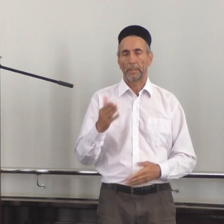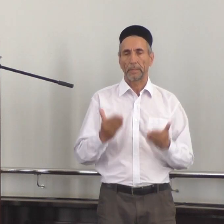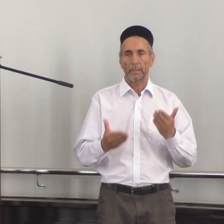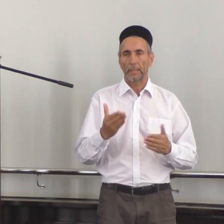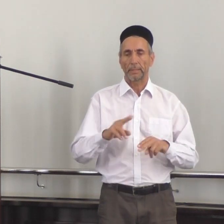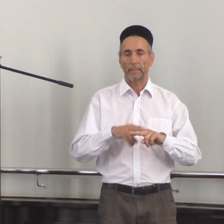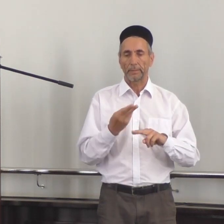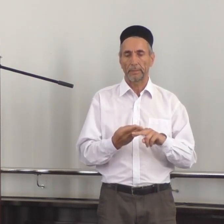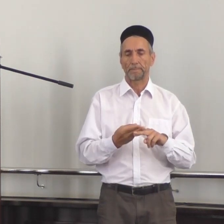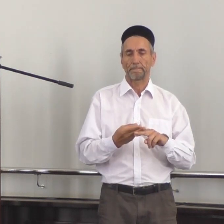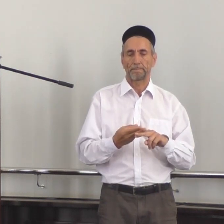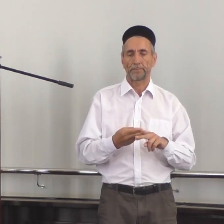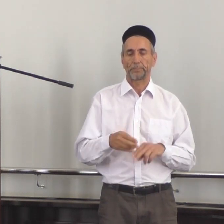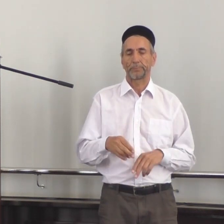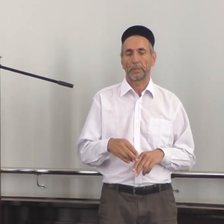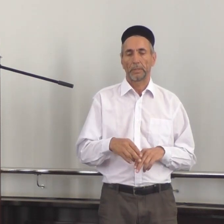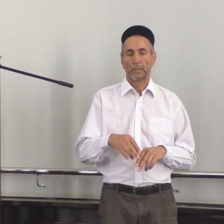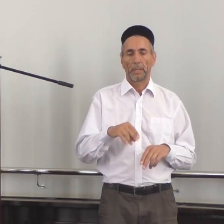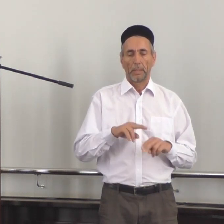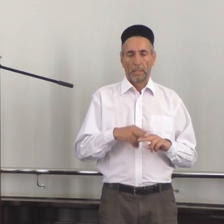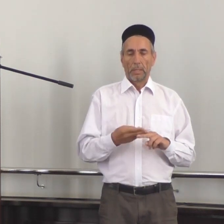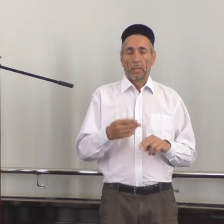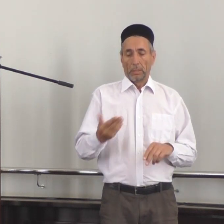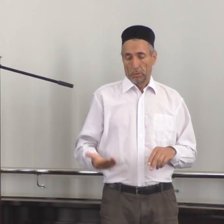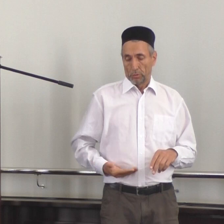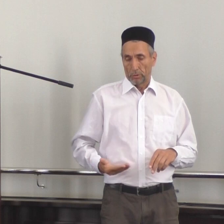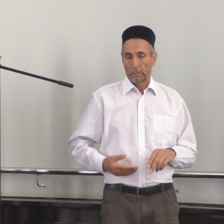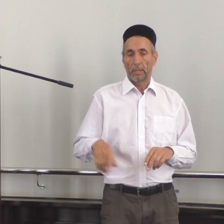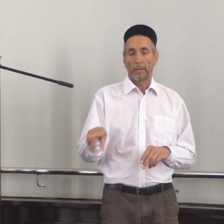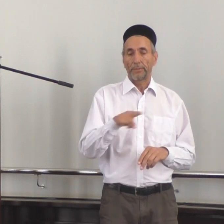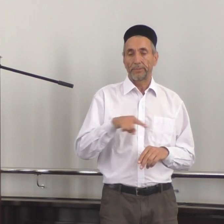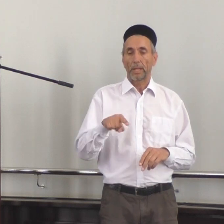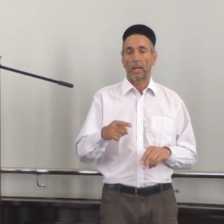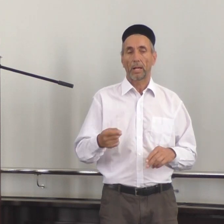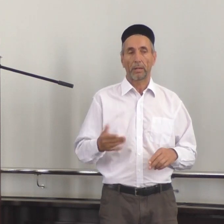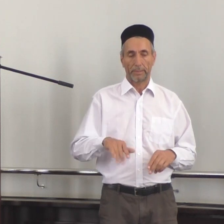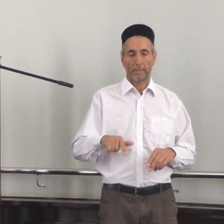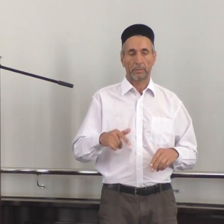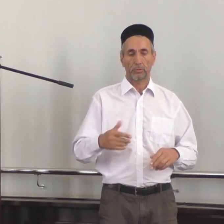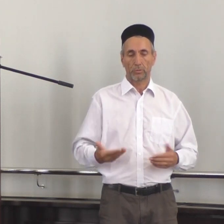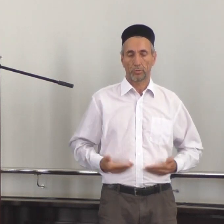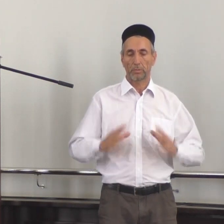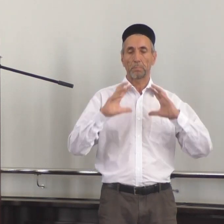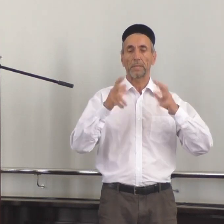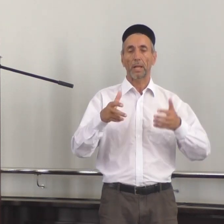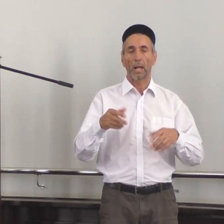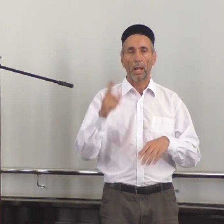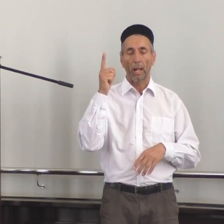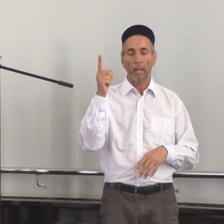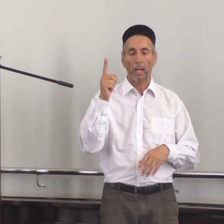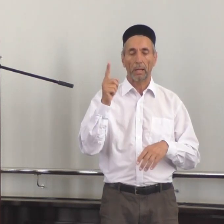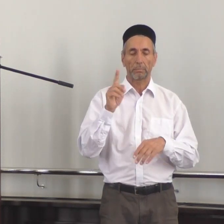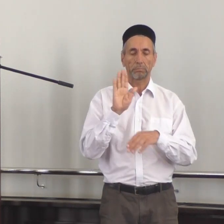Əlləzi xalaqal maut vəl həyat, yəni şuşu turmuşunu, xəm ahirətini, xəm bu dünyanı